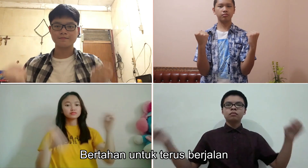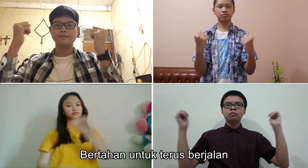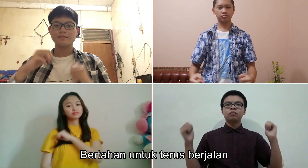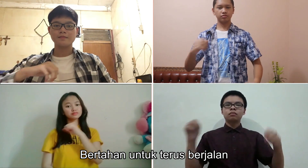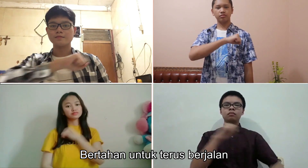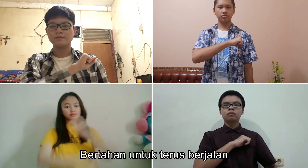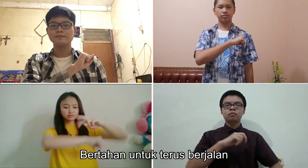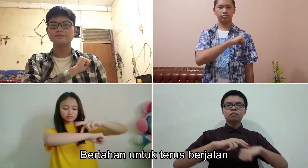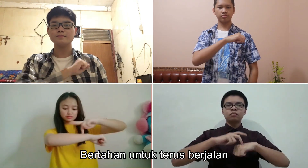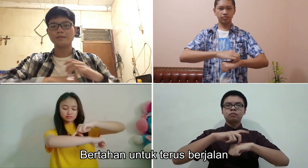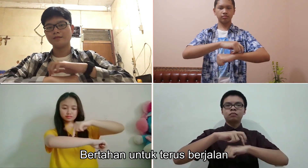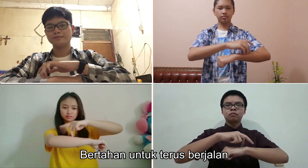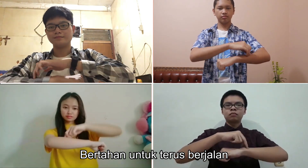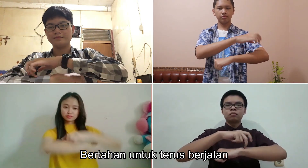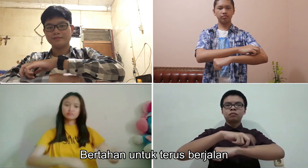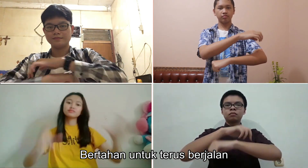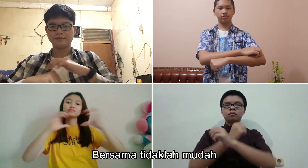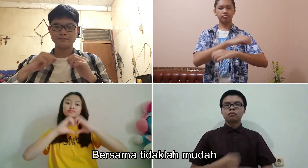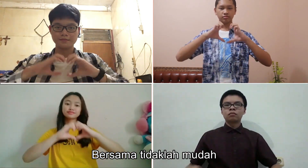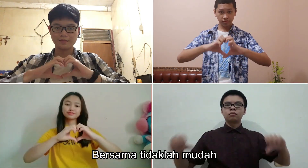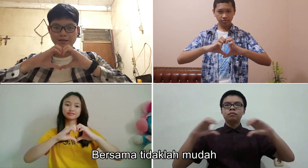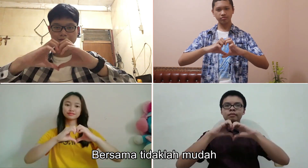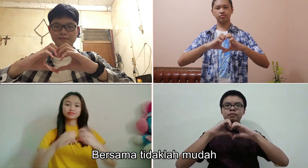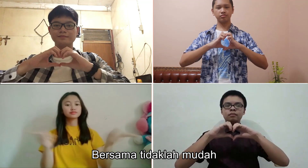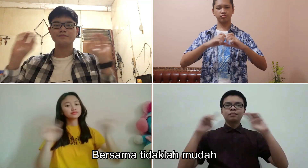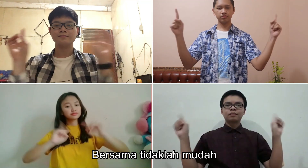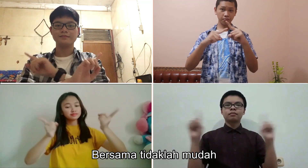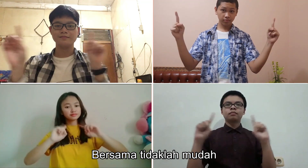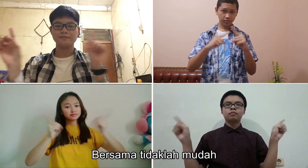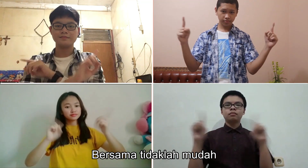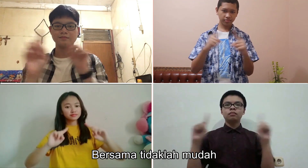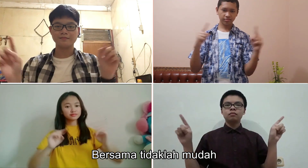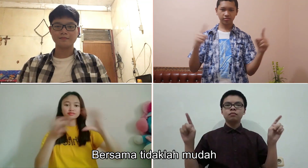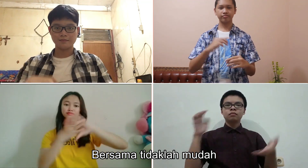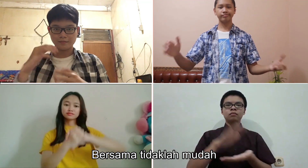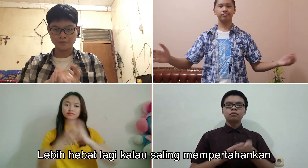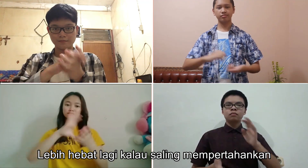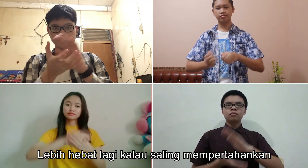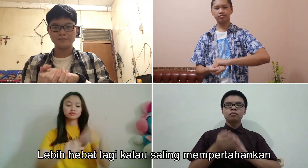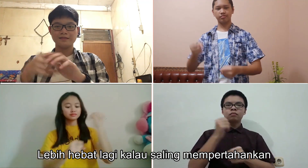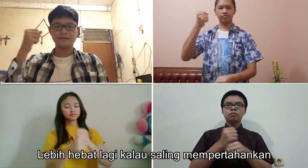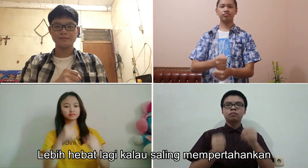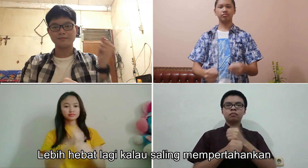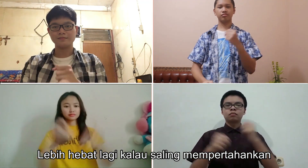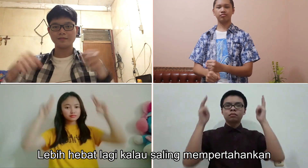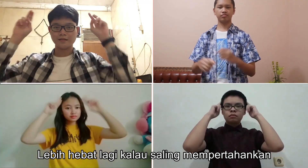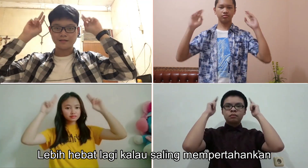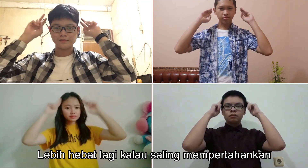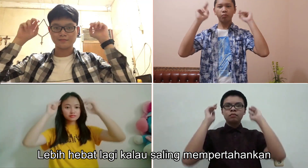是一直走下去，在一起不容易，相守更加了不